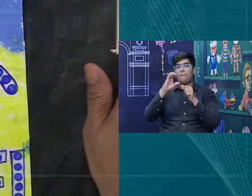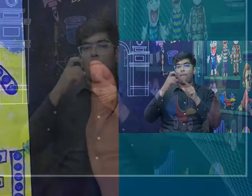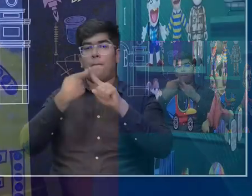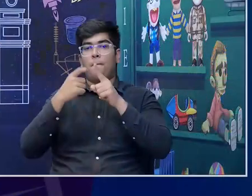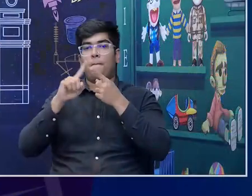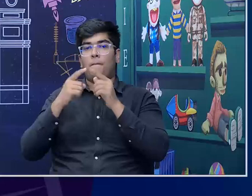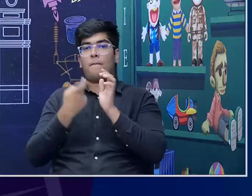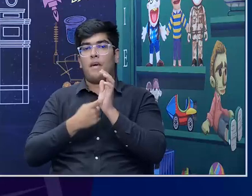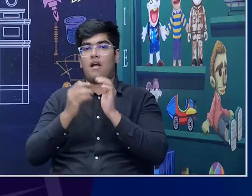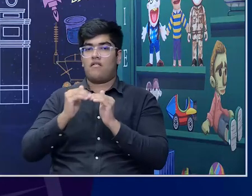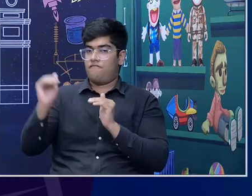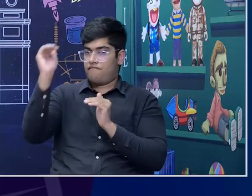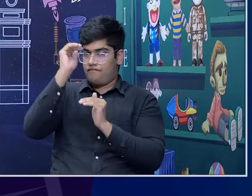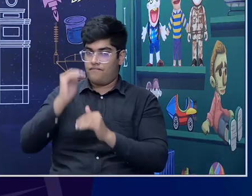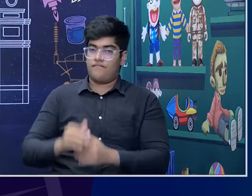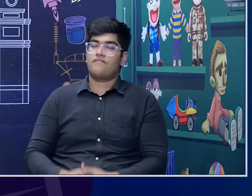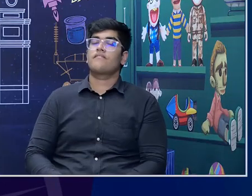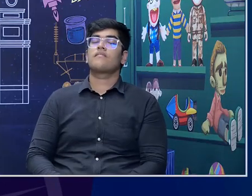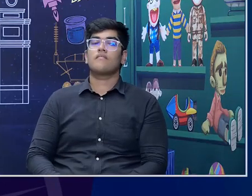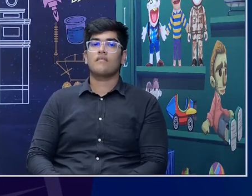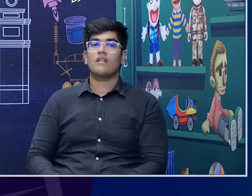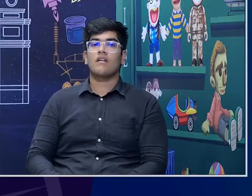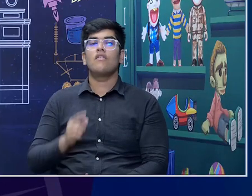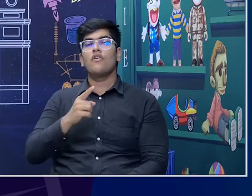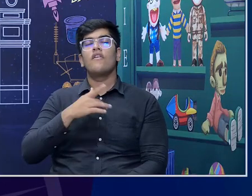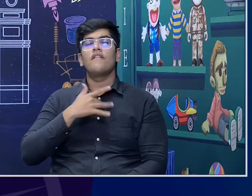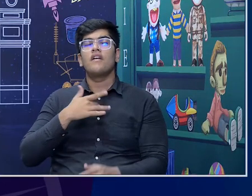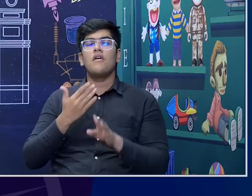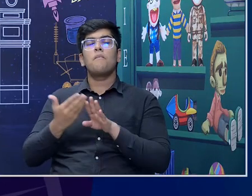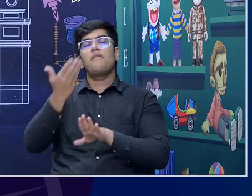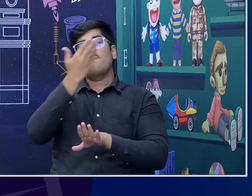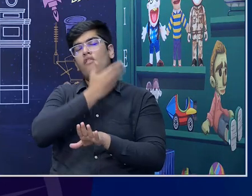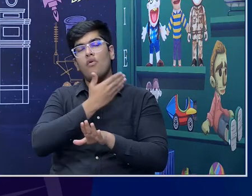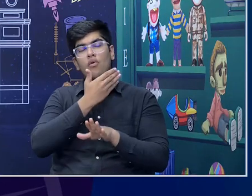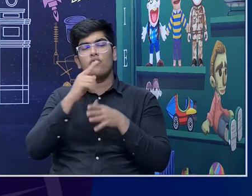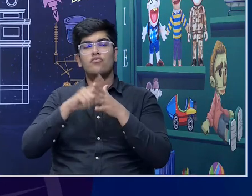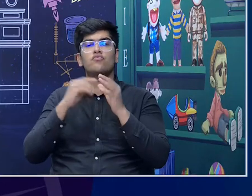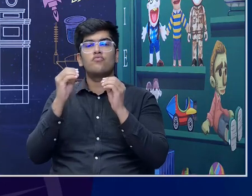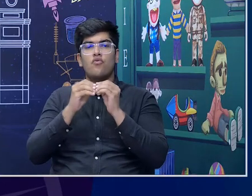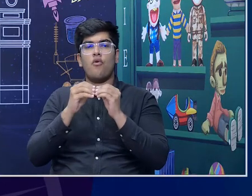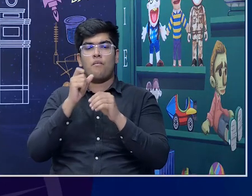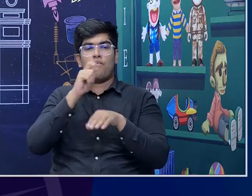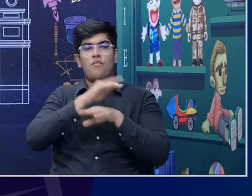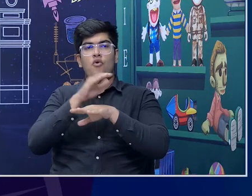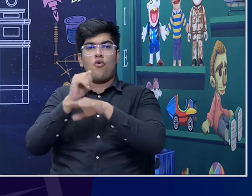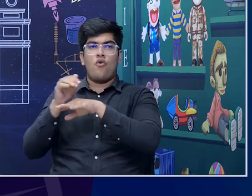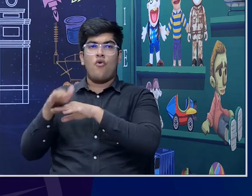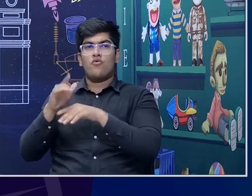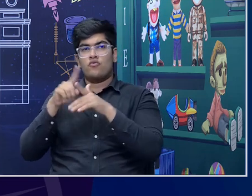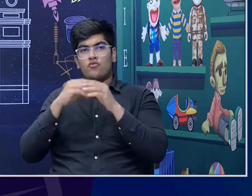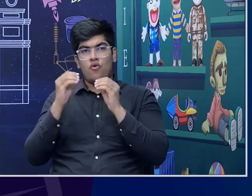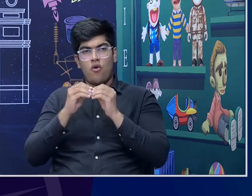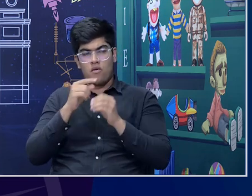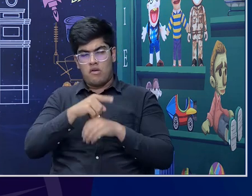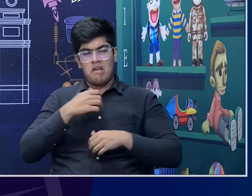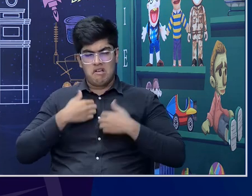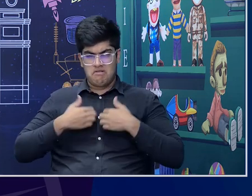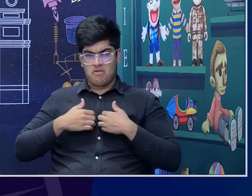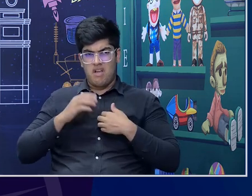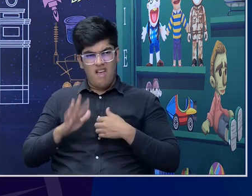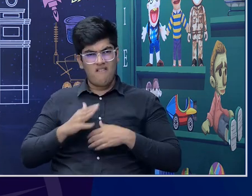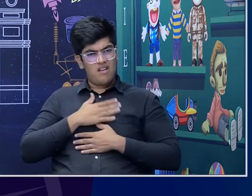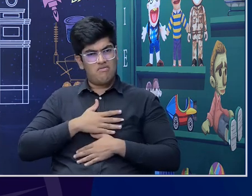नौकरी होती थी, किस तरह की होती थी, क्या डाकिये के जो नौकरी होती थी, उसमें क्या उन्हें मजा आता था, या